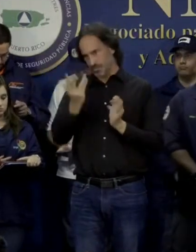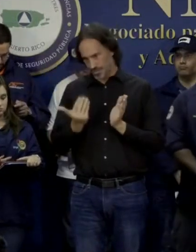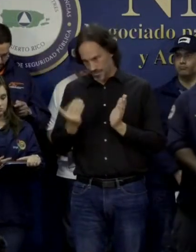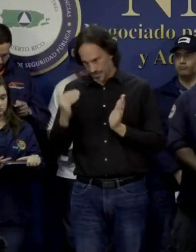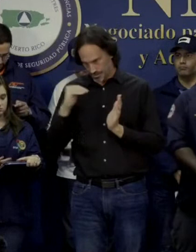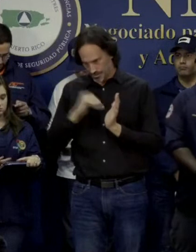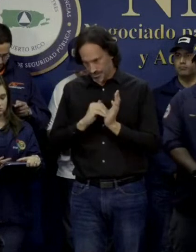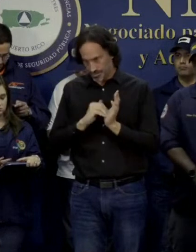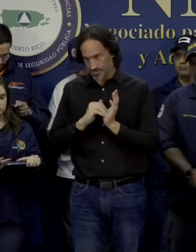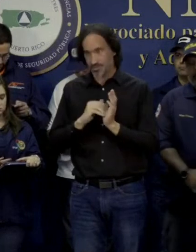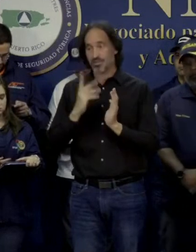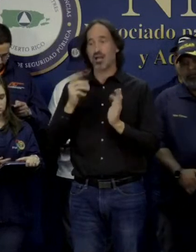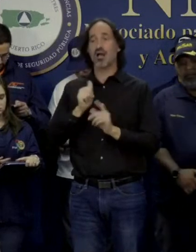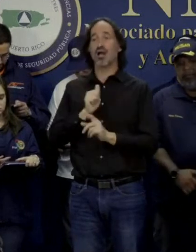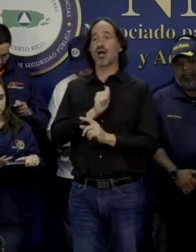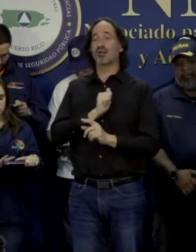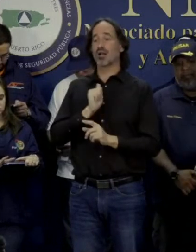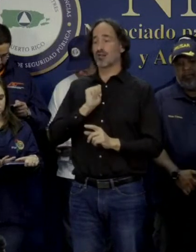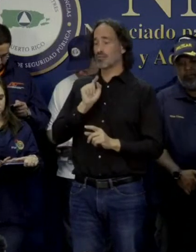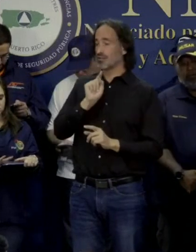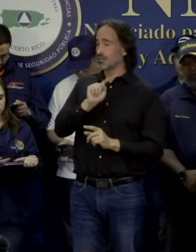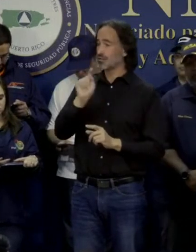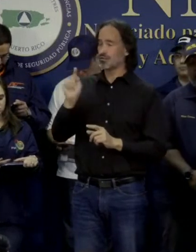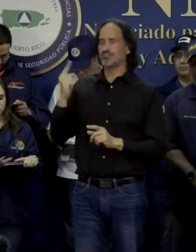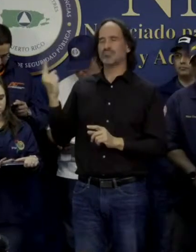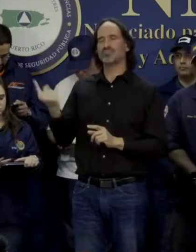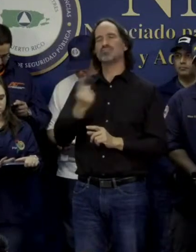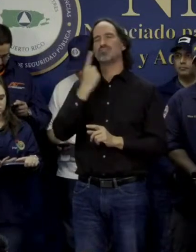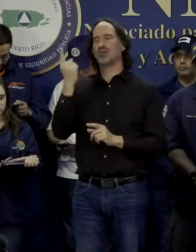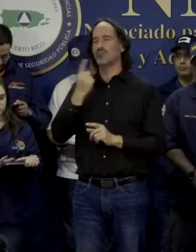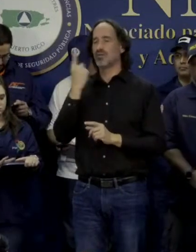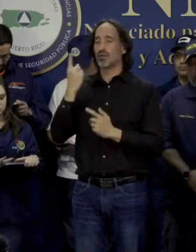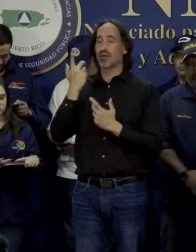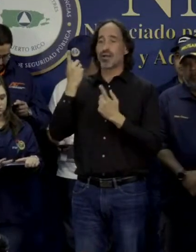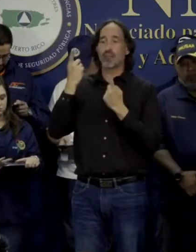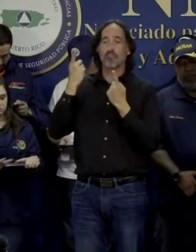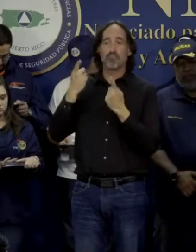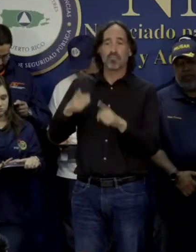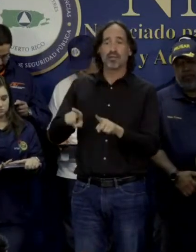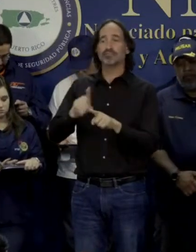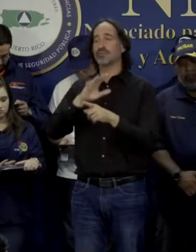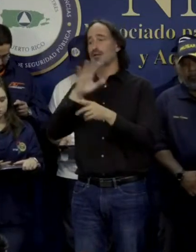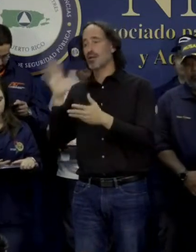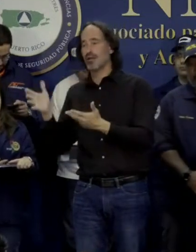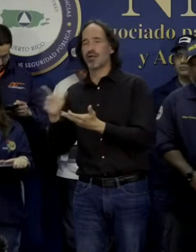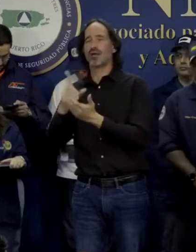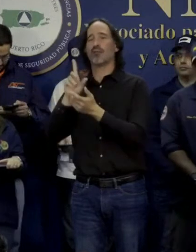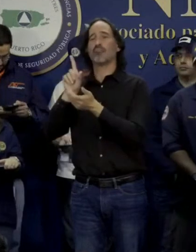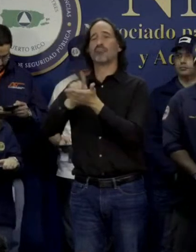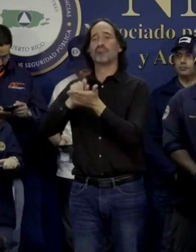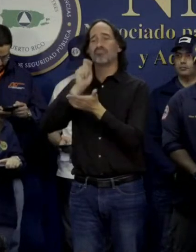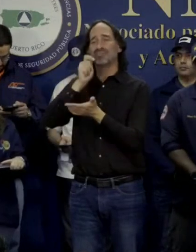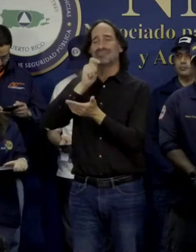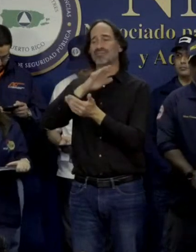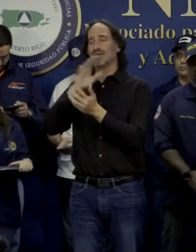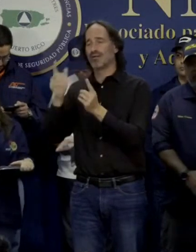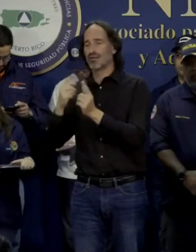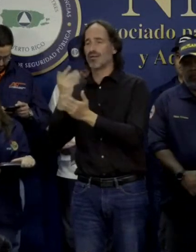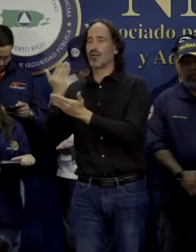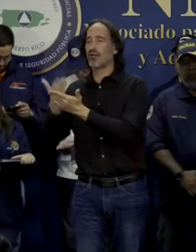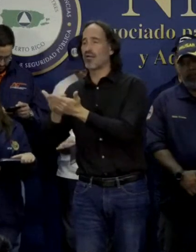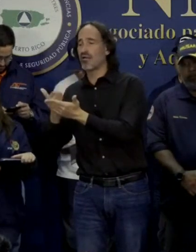de un alcalde o alcaldesa por los medios de comunicación como falta de respuesta aquí, no, porque la respuesta está